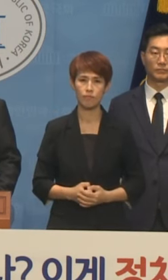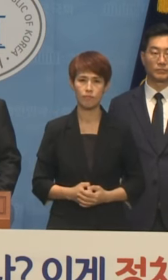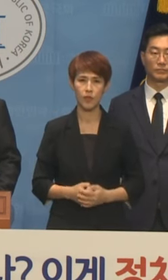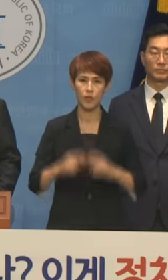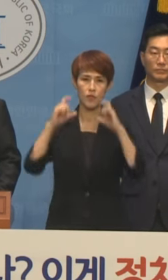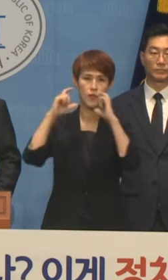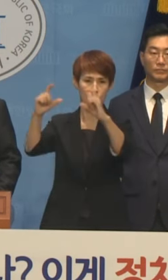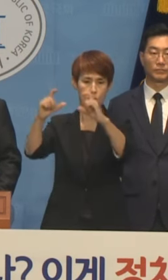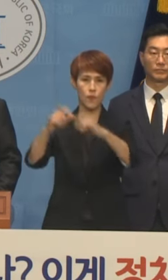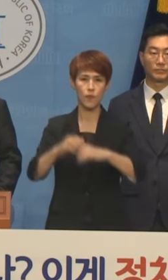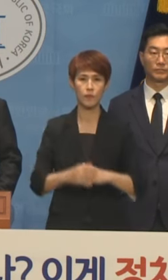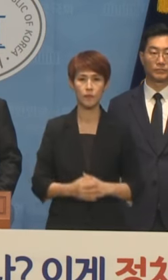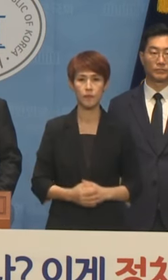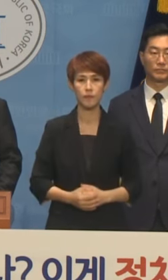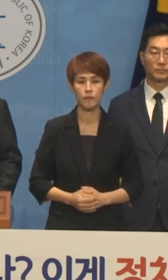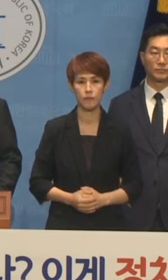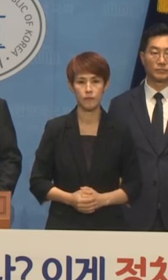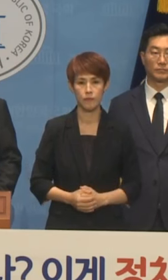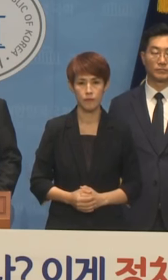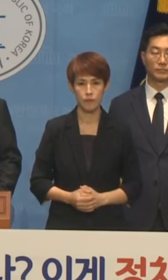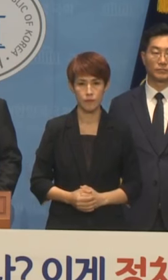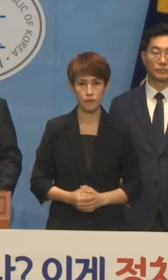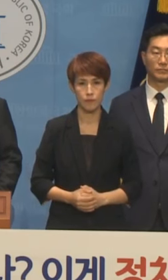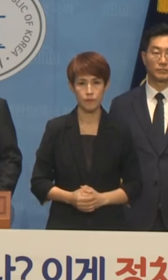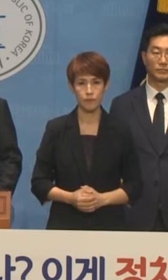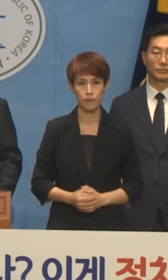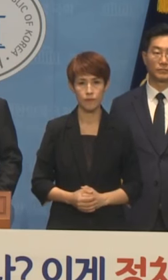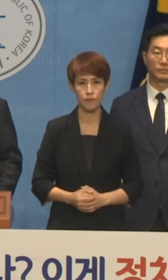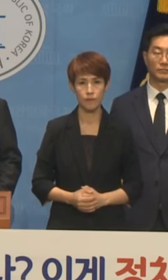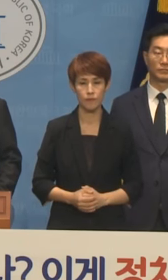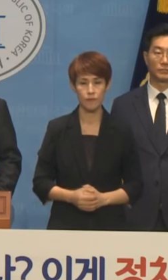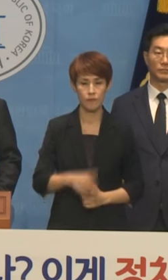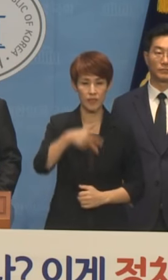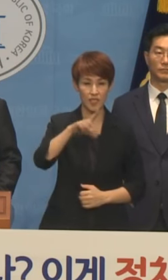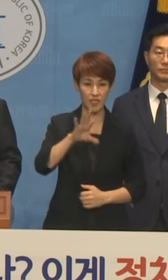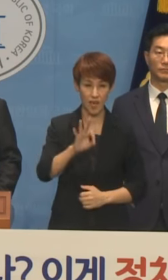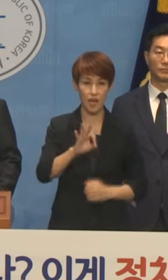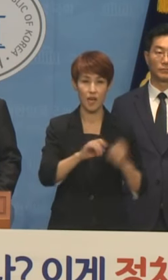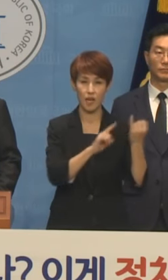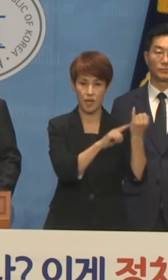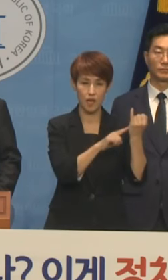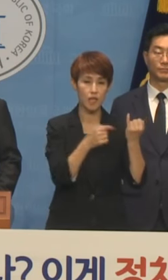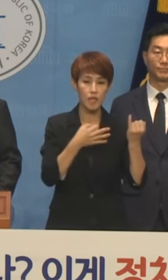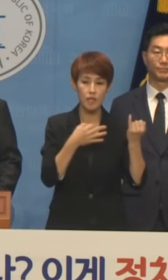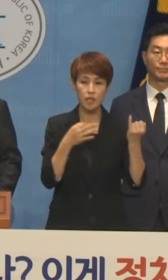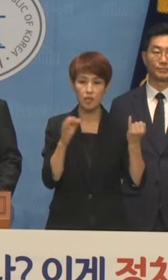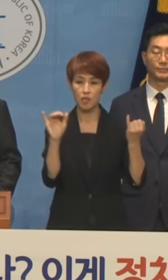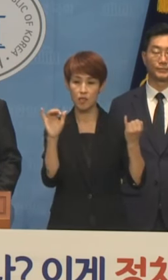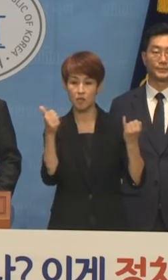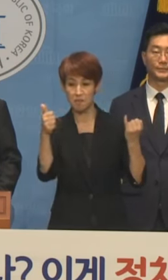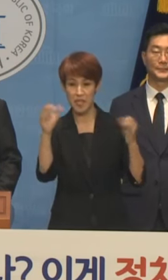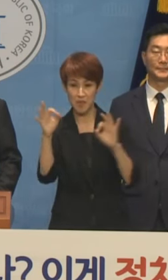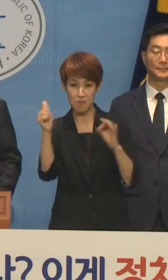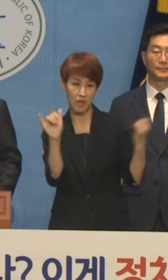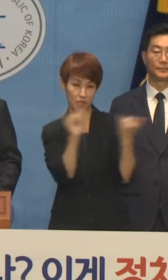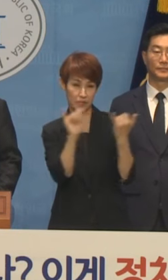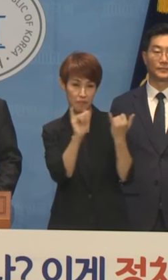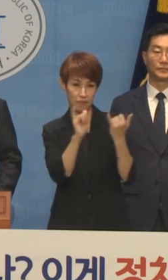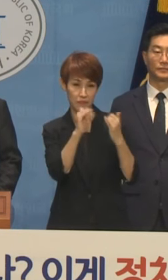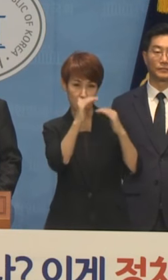경고를 보냅니다. 다시 한번 얘기하지만 이 장시호 녹취 파일과 관련해서 검찰은 또